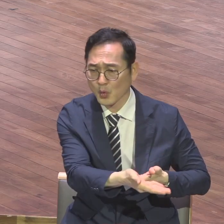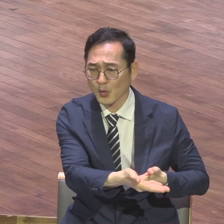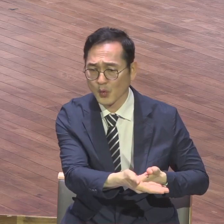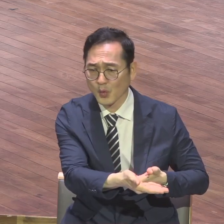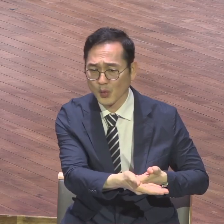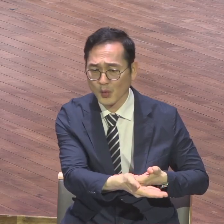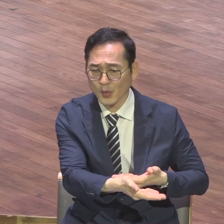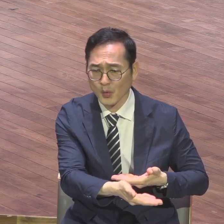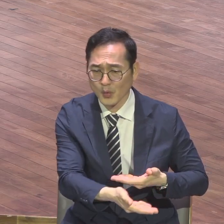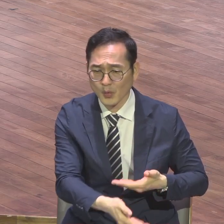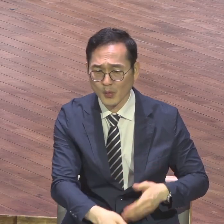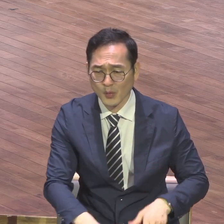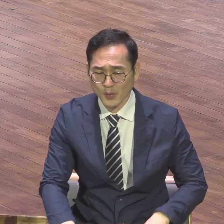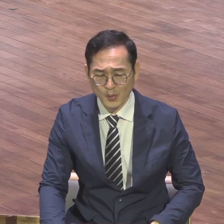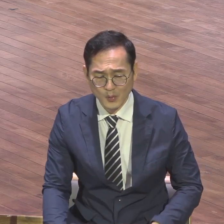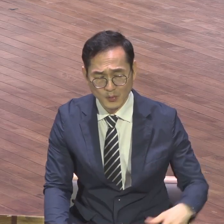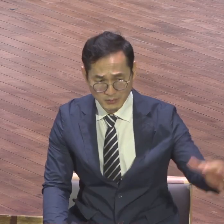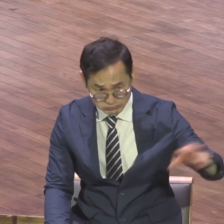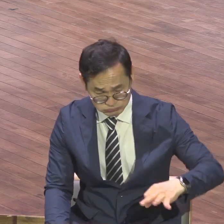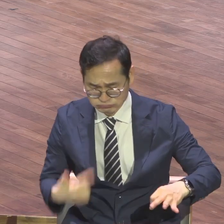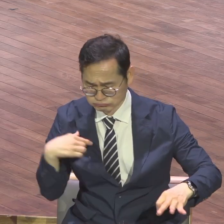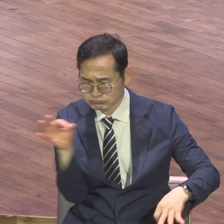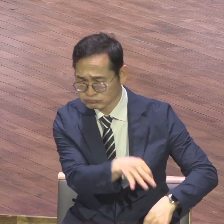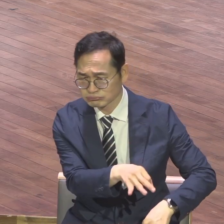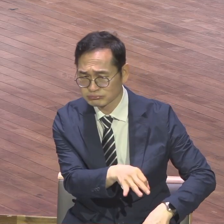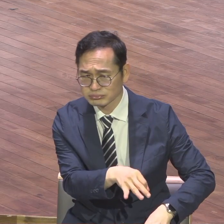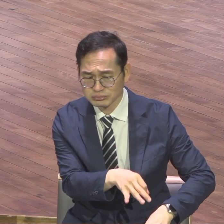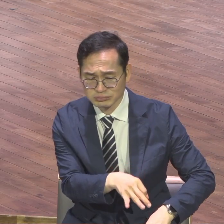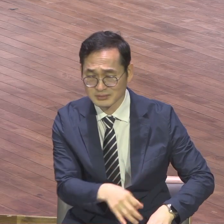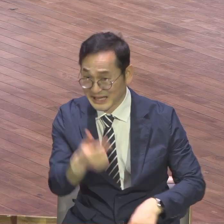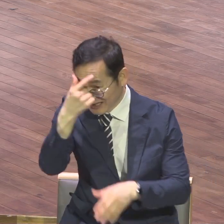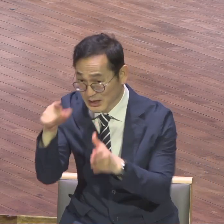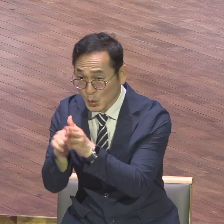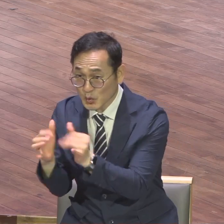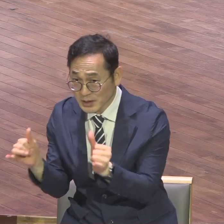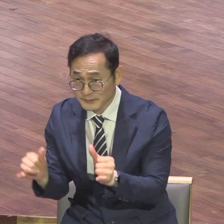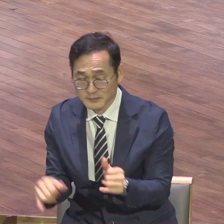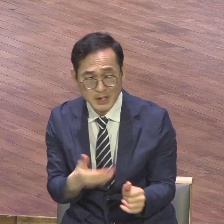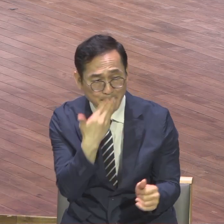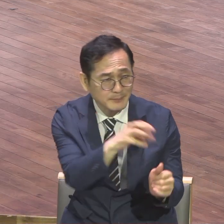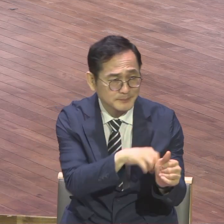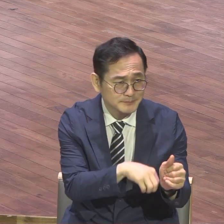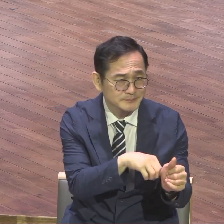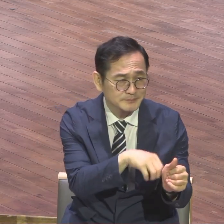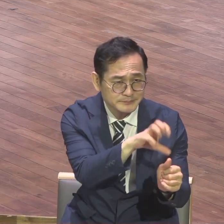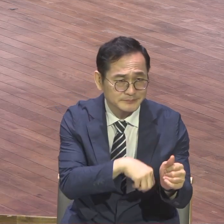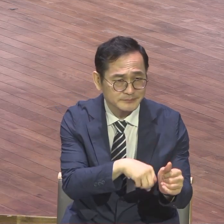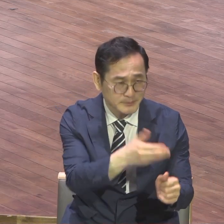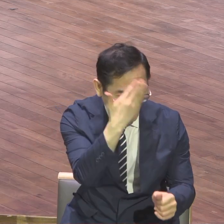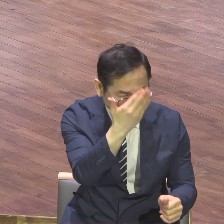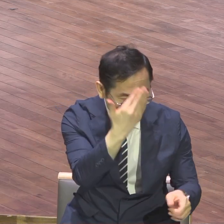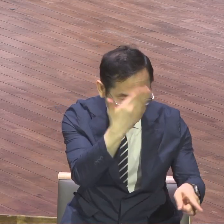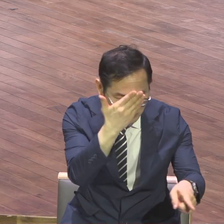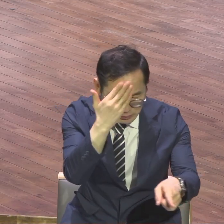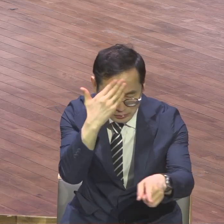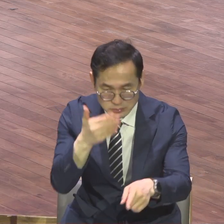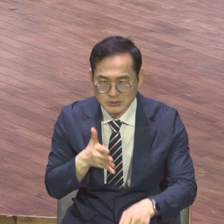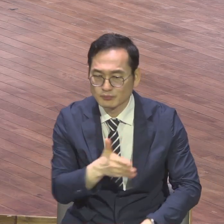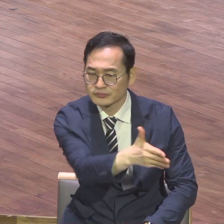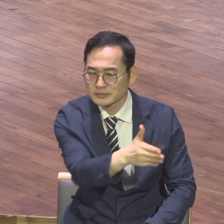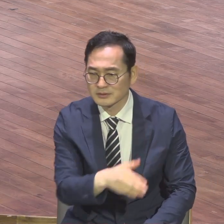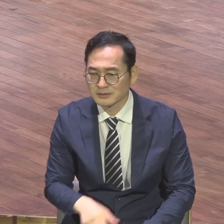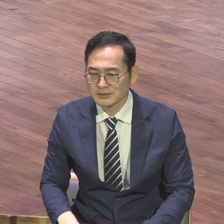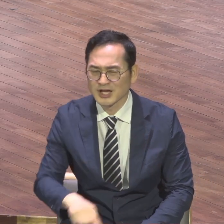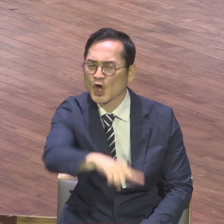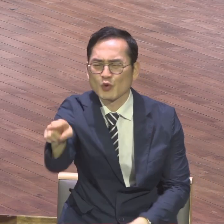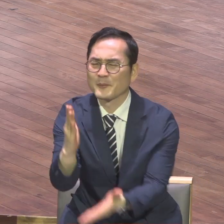뭐 님은 돈 나도 있다 없으면 뭐 카드 끌고 사지. 근데 기독교인들은요 계속 얻어먹어요. 여러분 말고